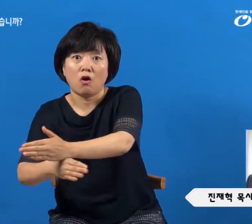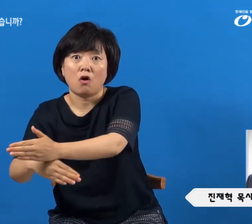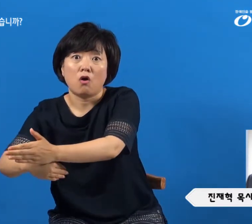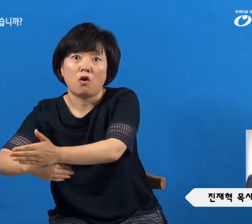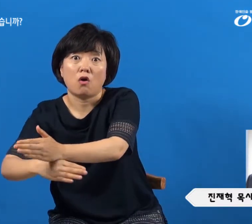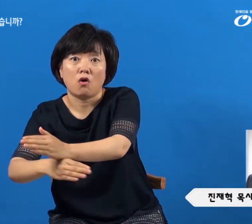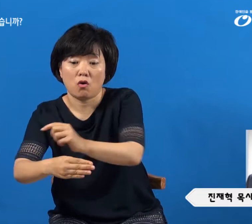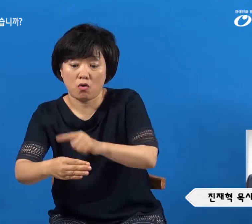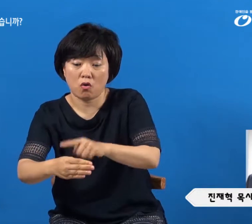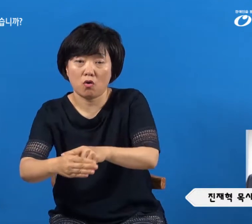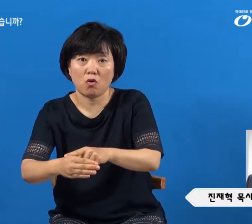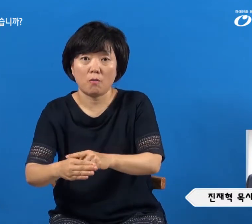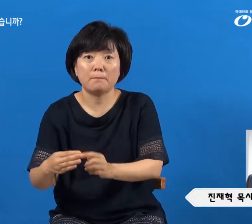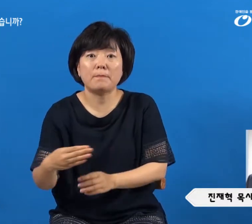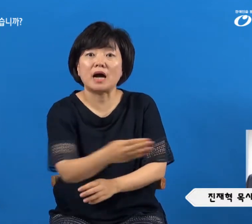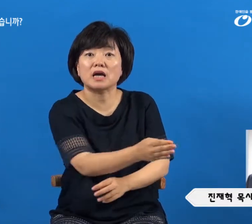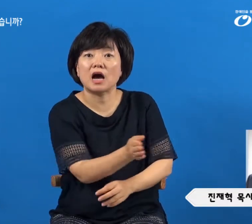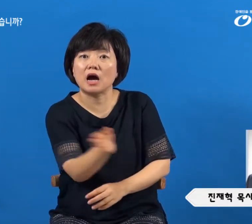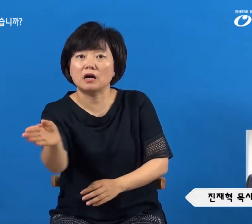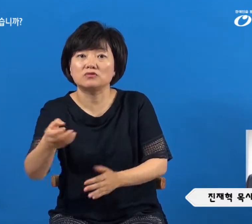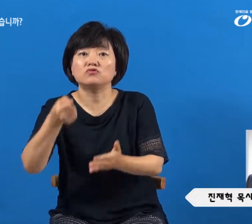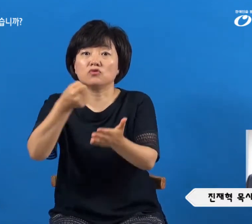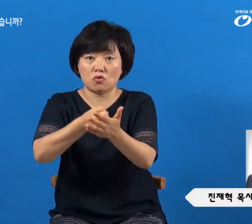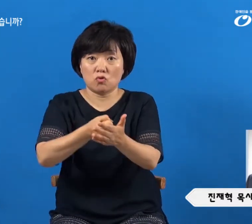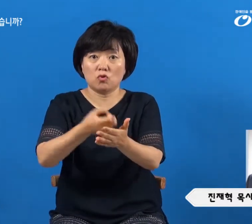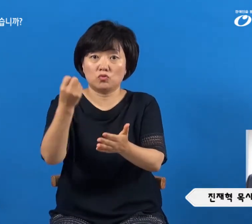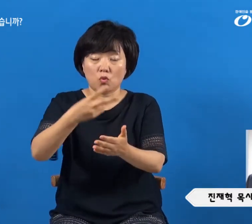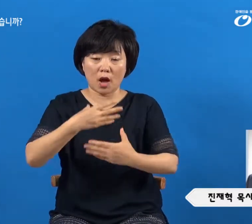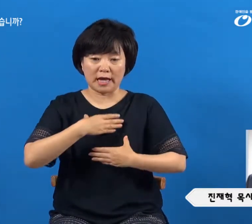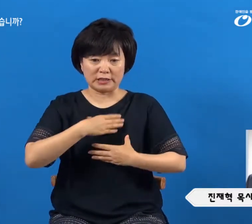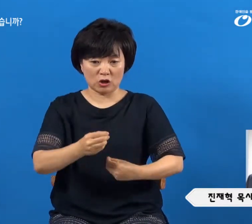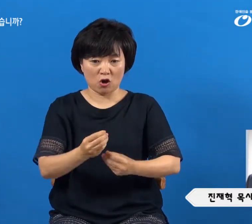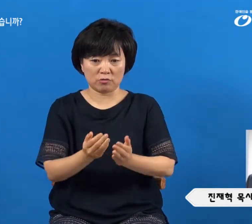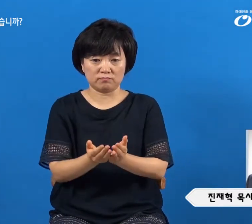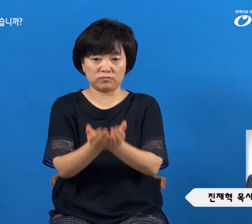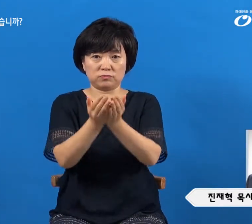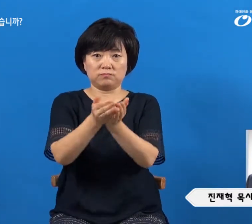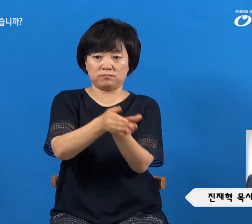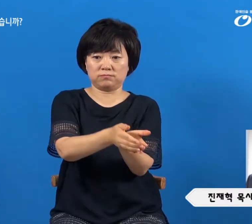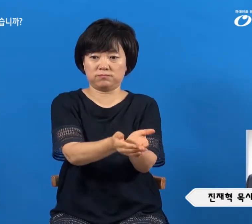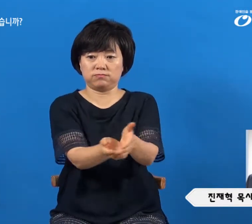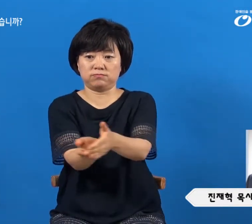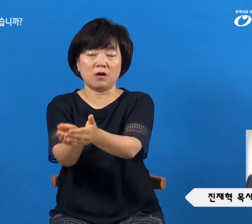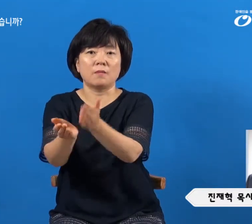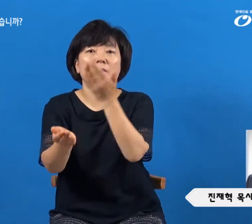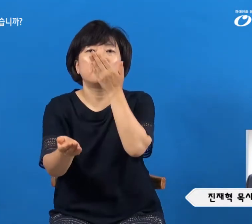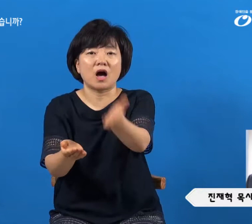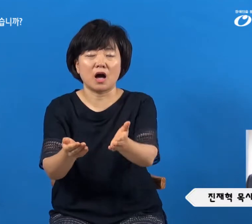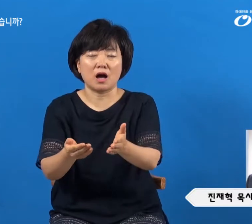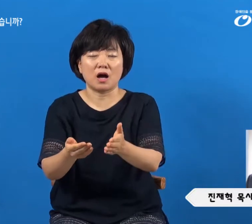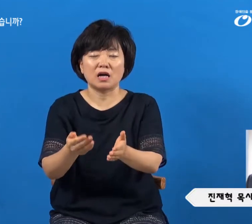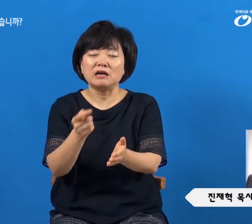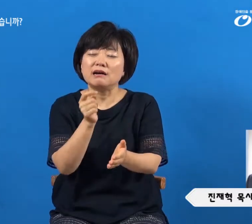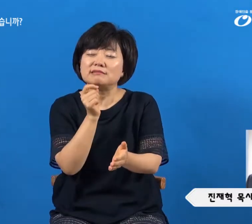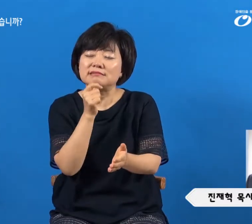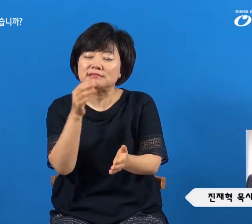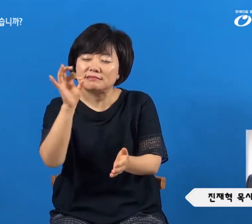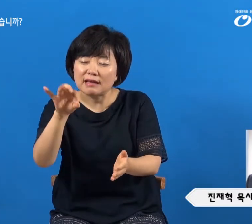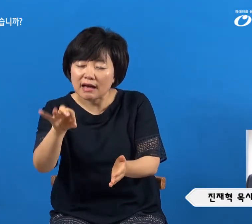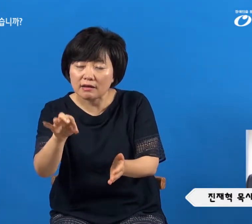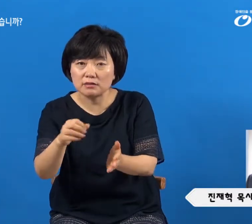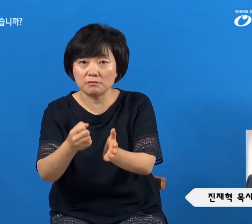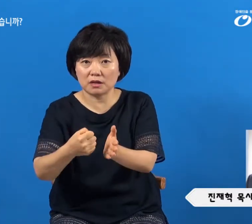방향의 안전도를 결정합니다. 그러므로 큰 배지만 결국 작은 키가 움직이지